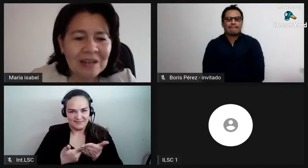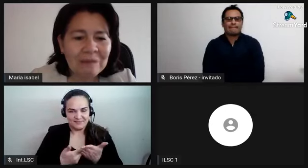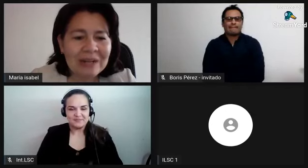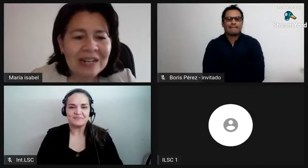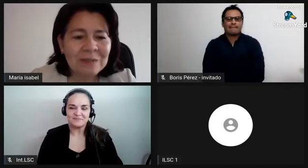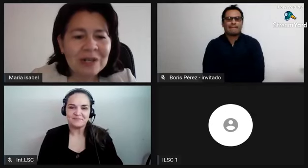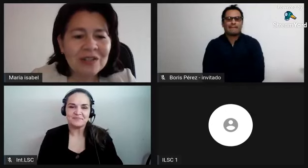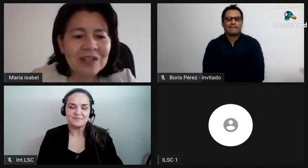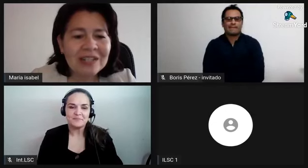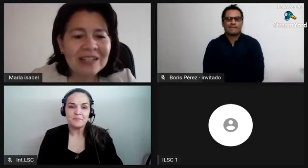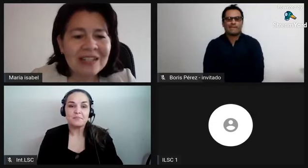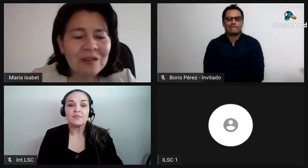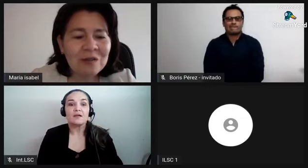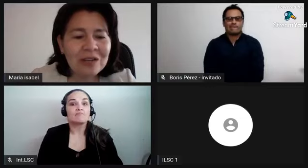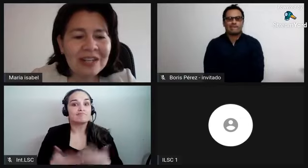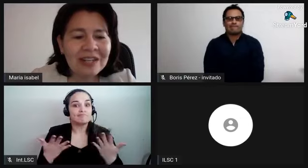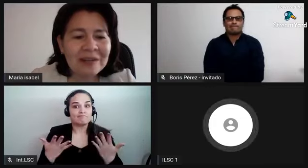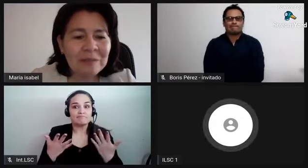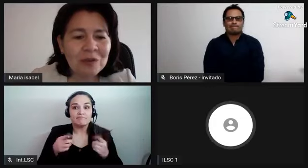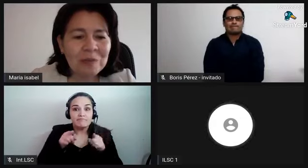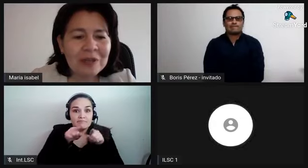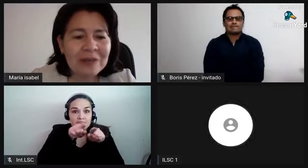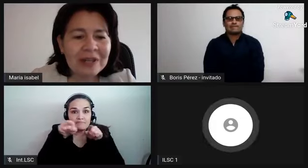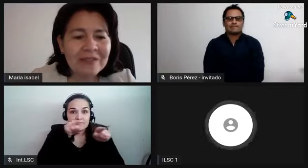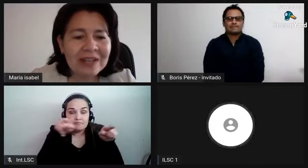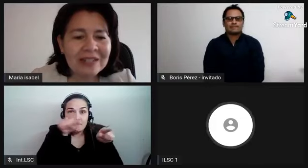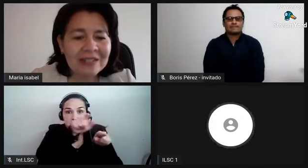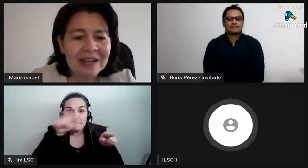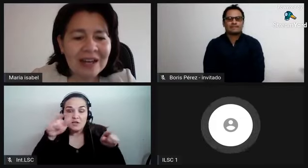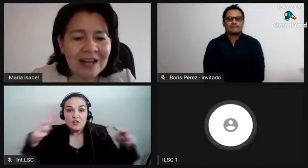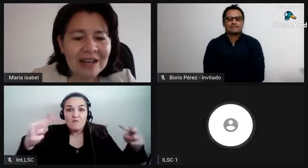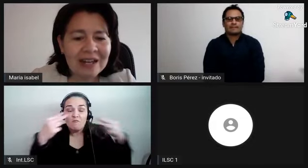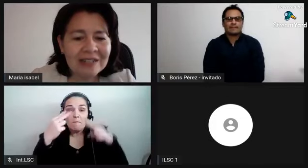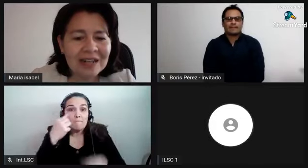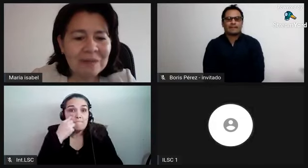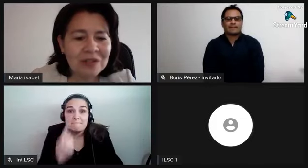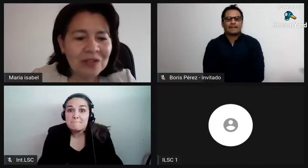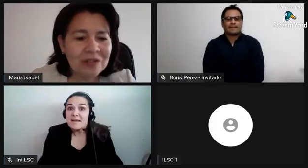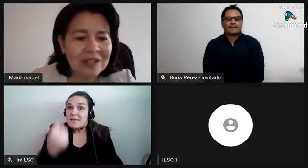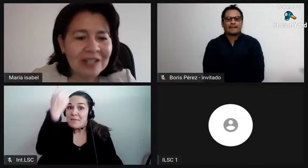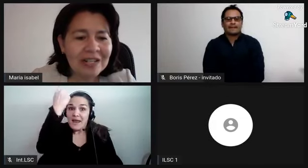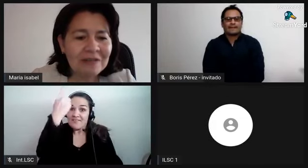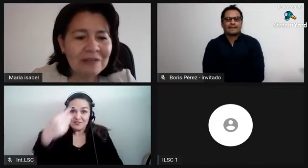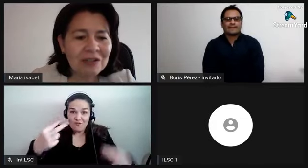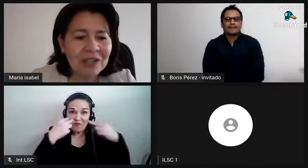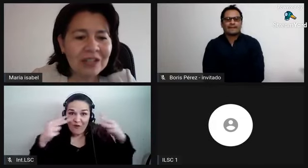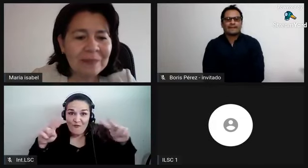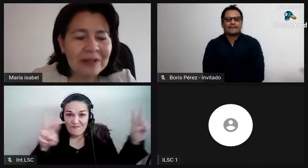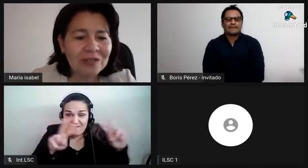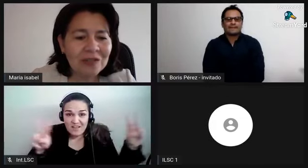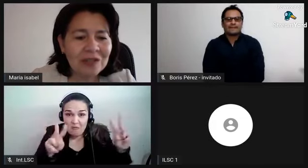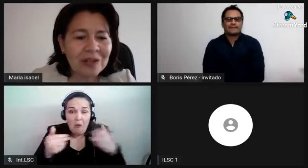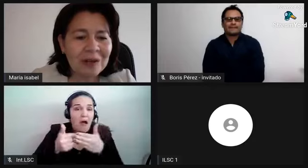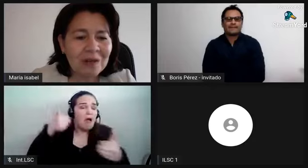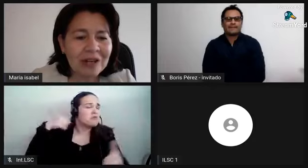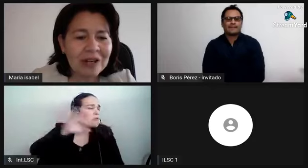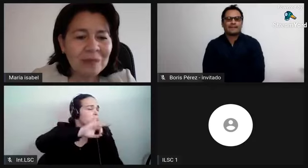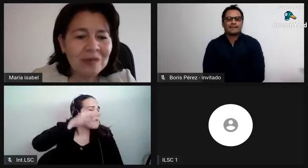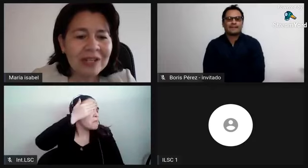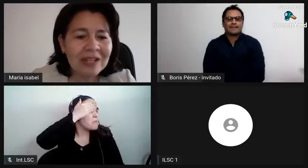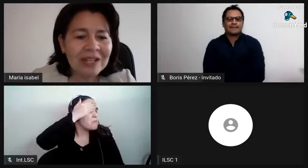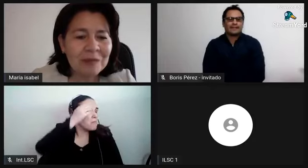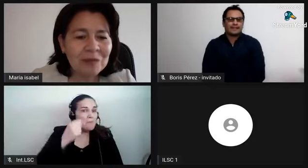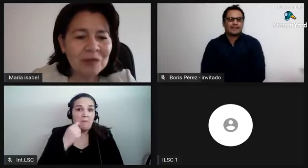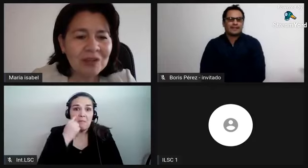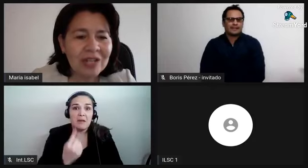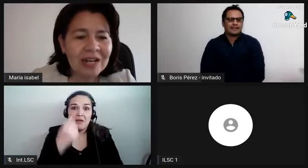para las personas que se unen por primera vez a las transmisiones de la biblioteca para sordos del banco de la